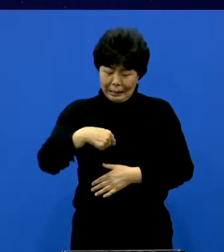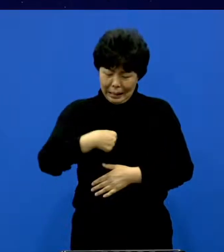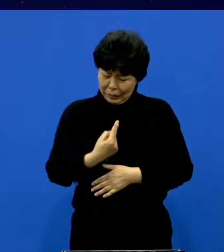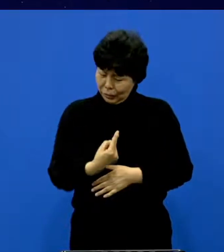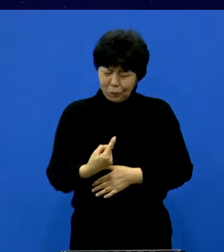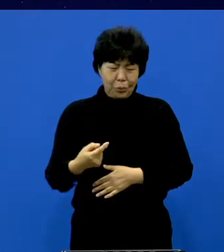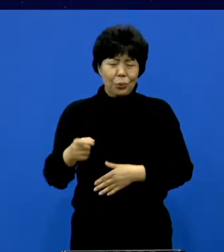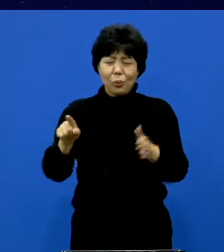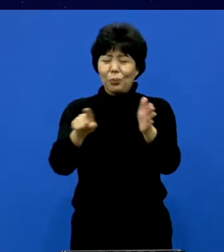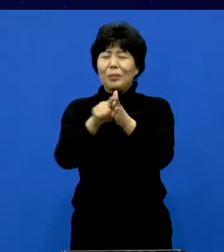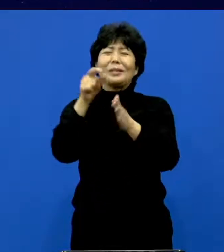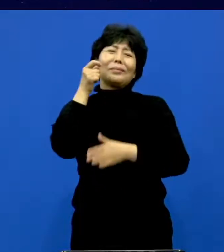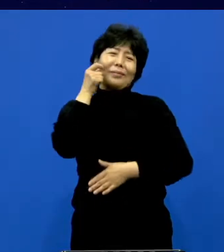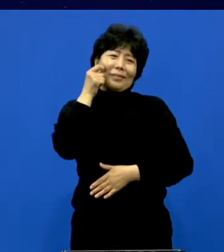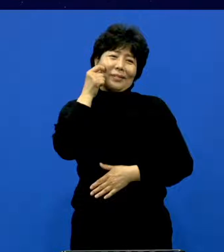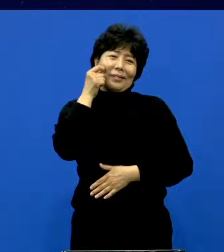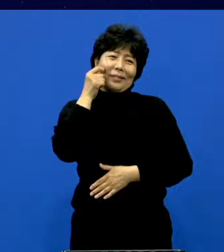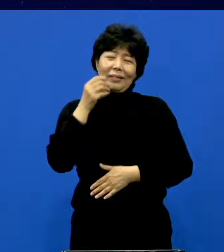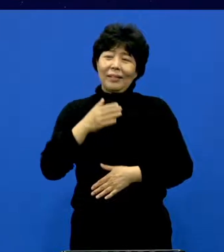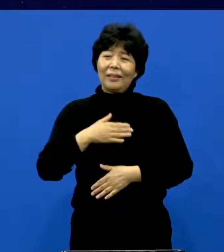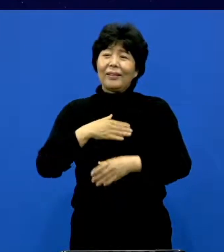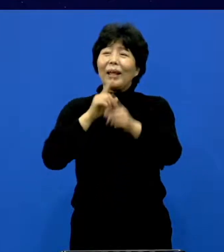내가 한 말을 내가 다 지킬 수 있는가?